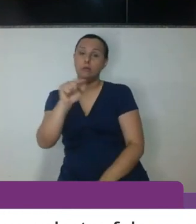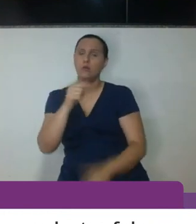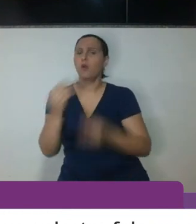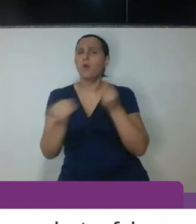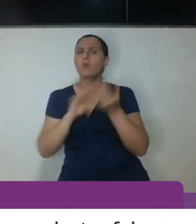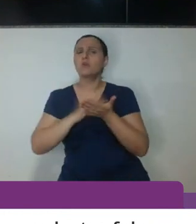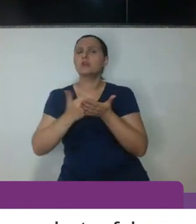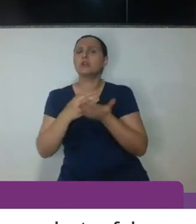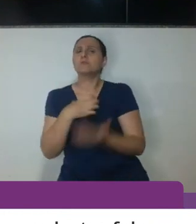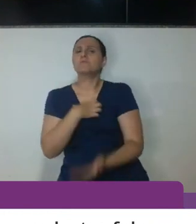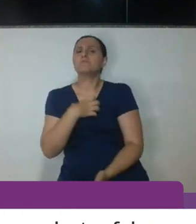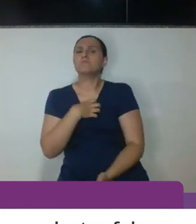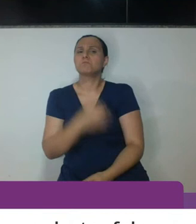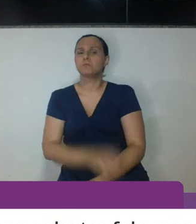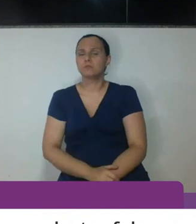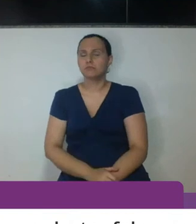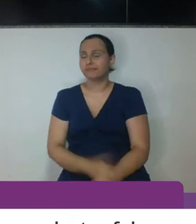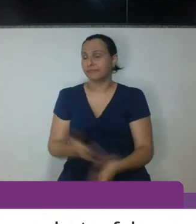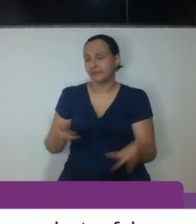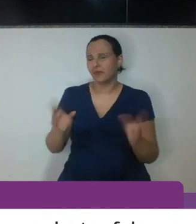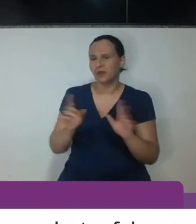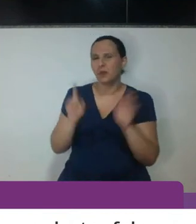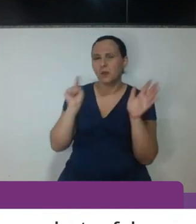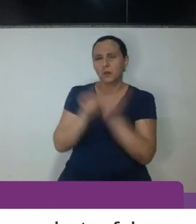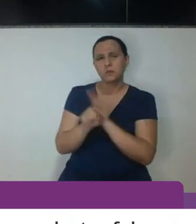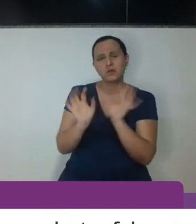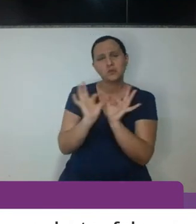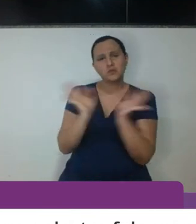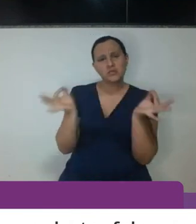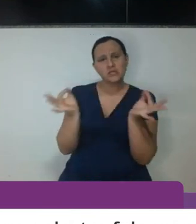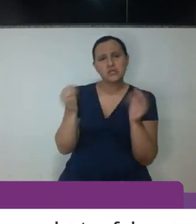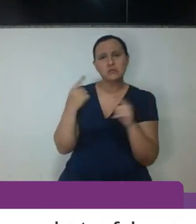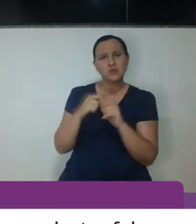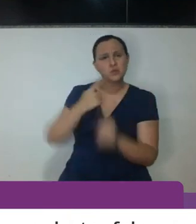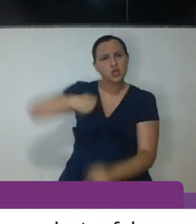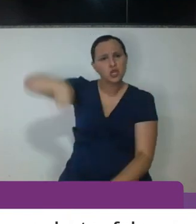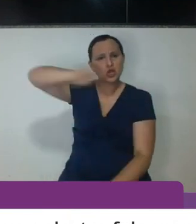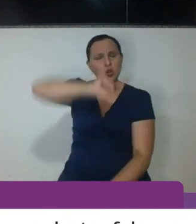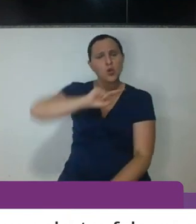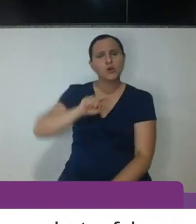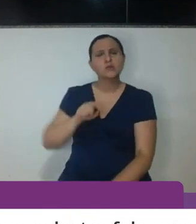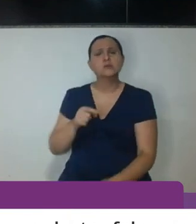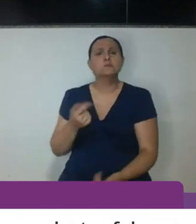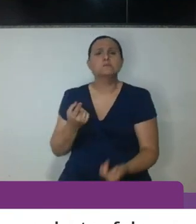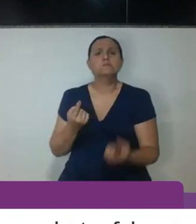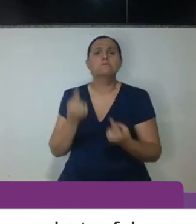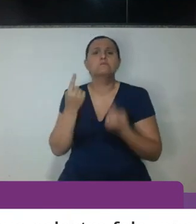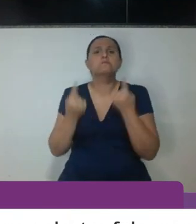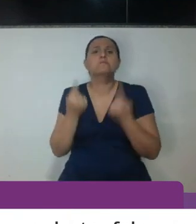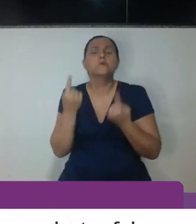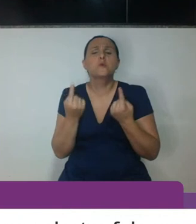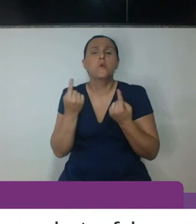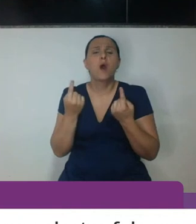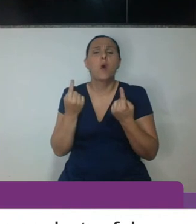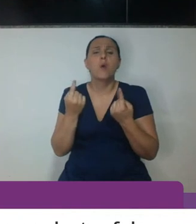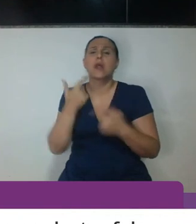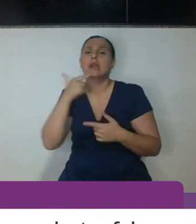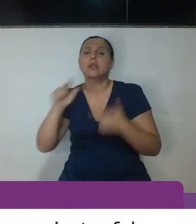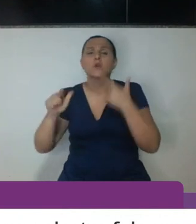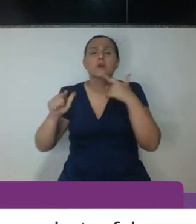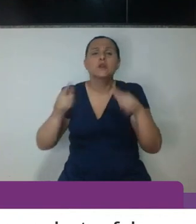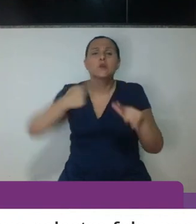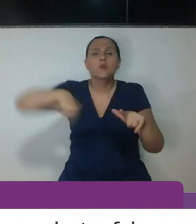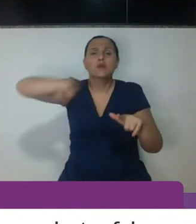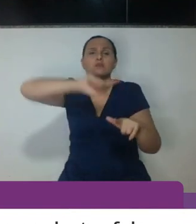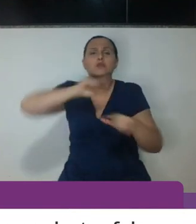o nosso par linguístico de interpretação? É Libras português. Qualquer coisa que fuja de Libras ou português,